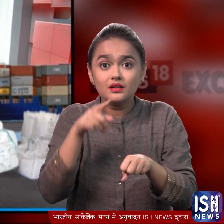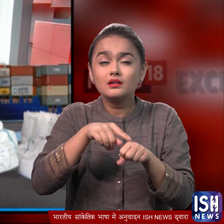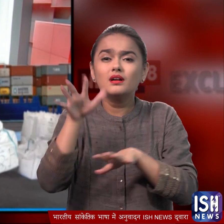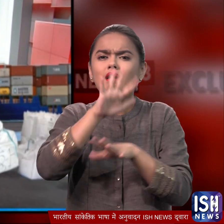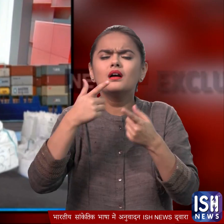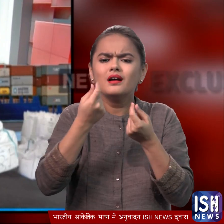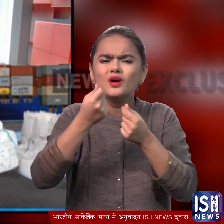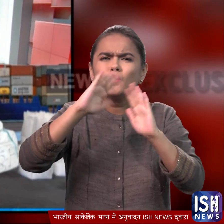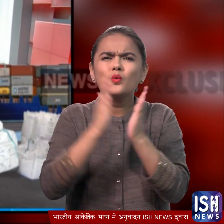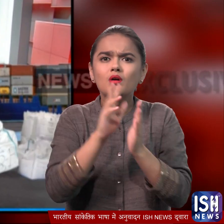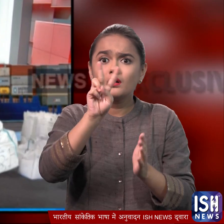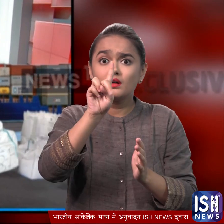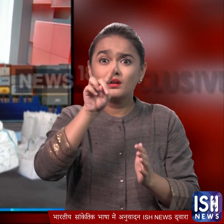करीब